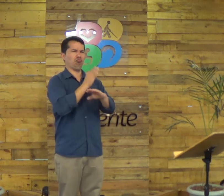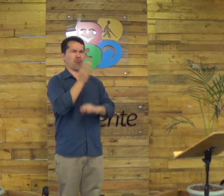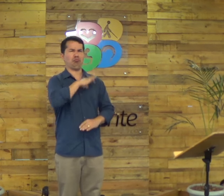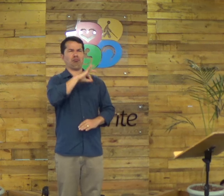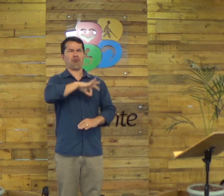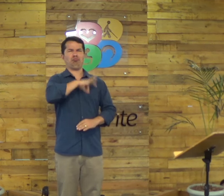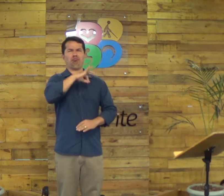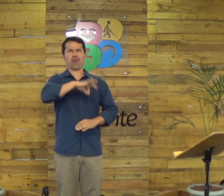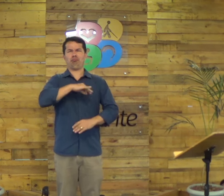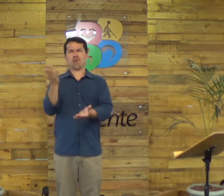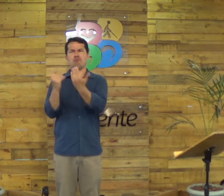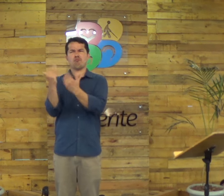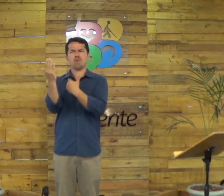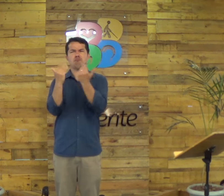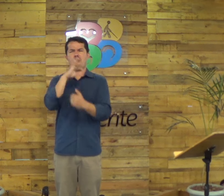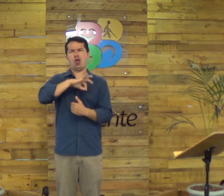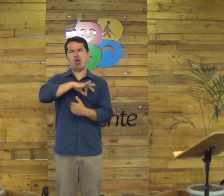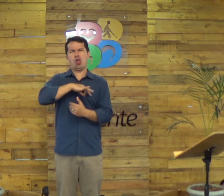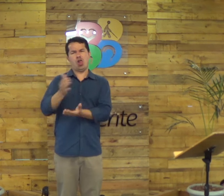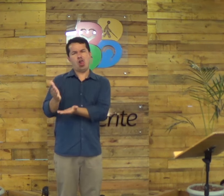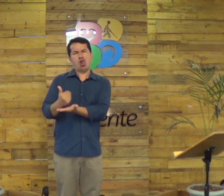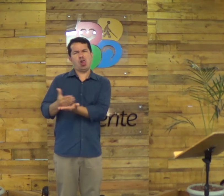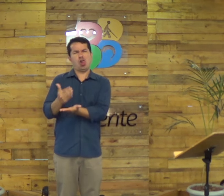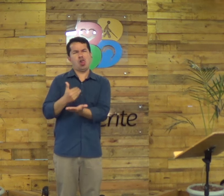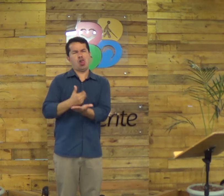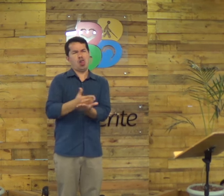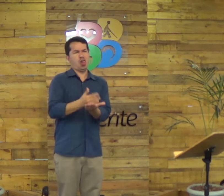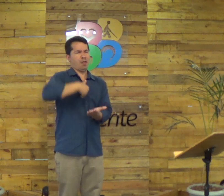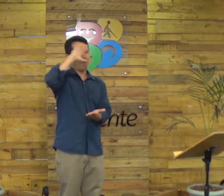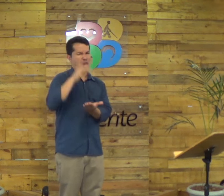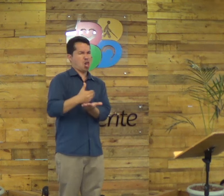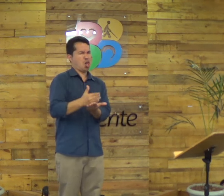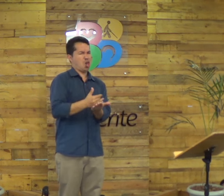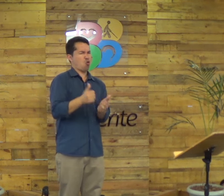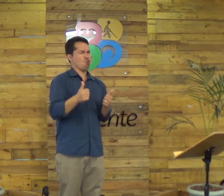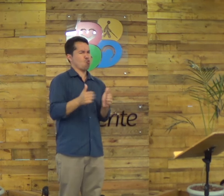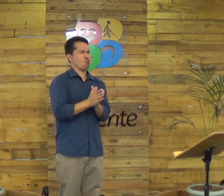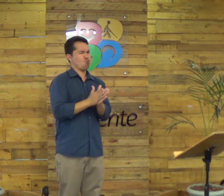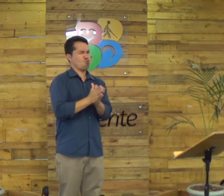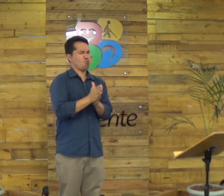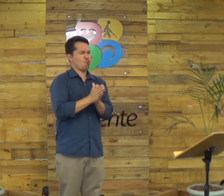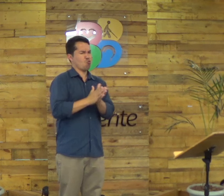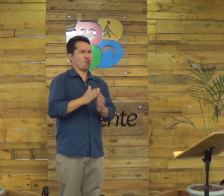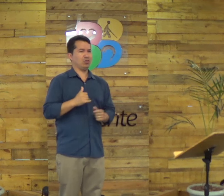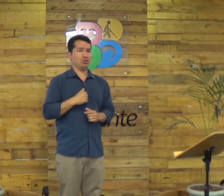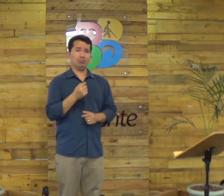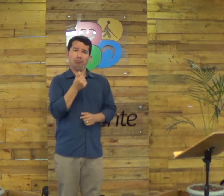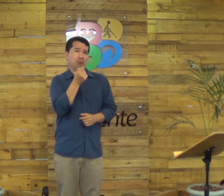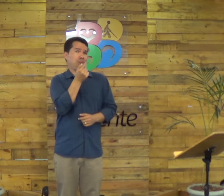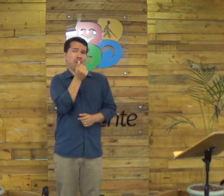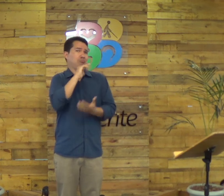profissional, trabalhava em alguns lugares, recebia, né, no pagamento, cobrava por isso também, né, era ótimo,